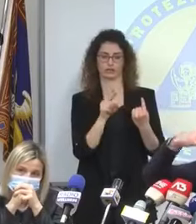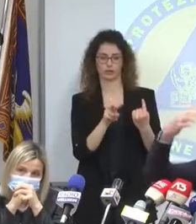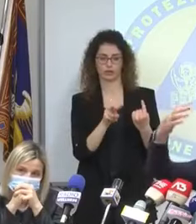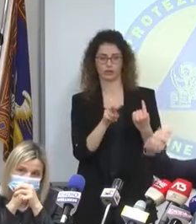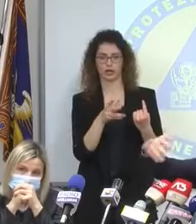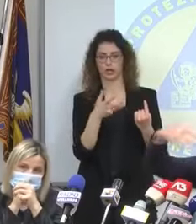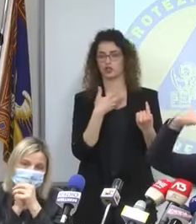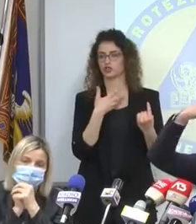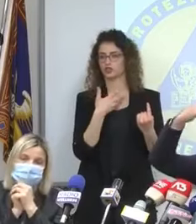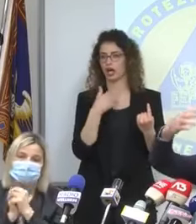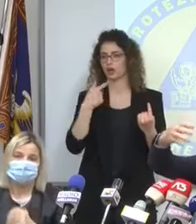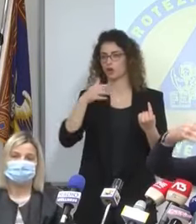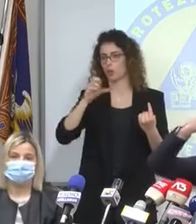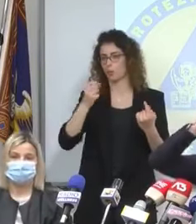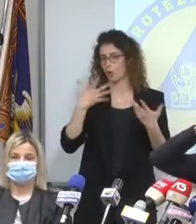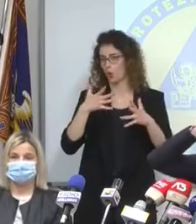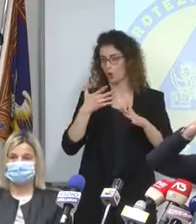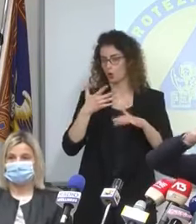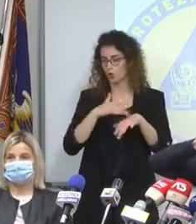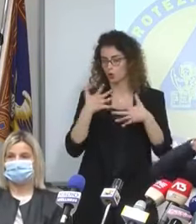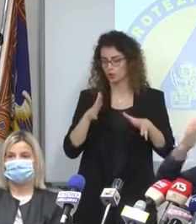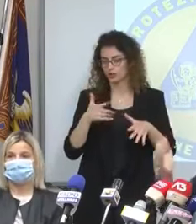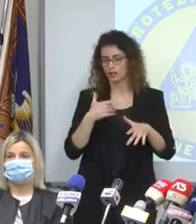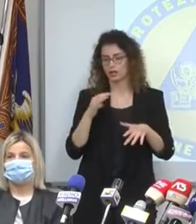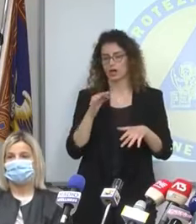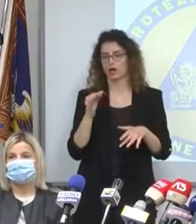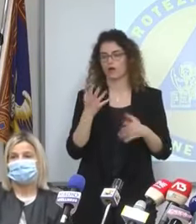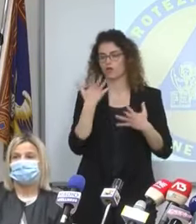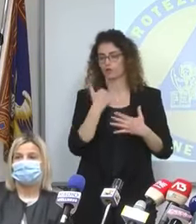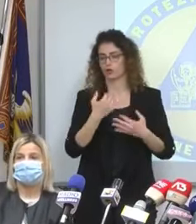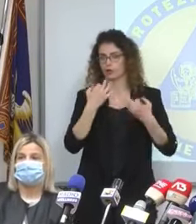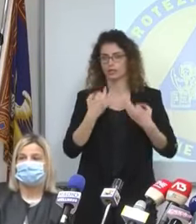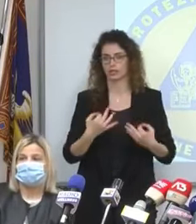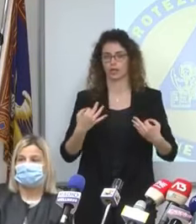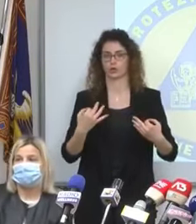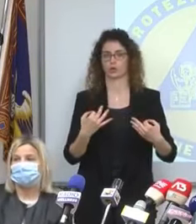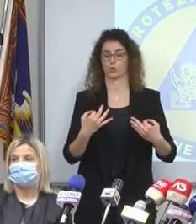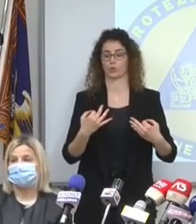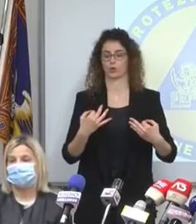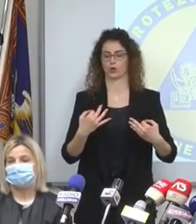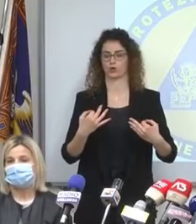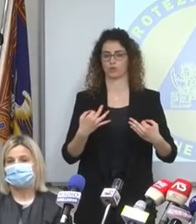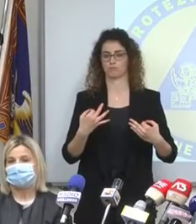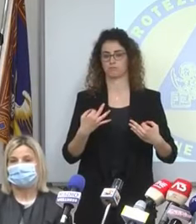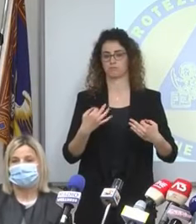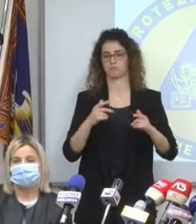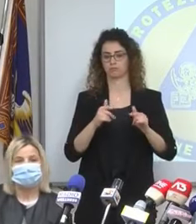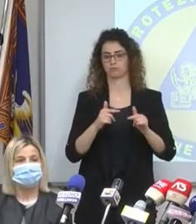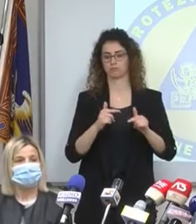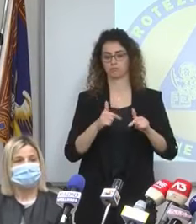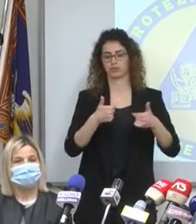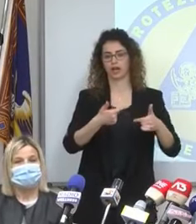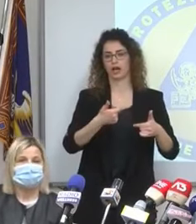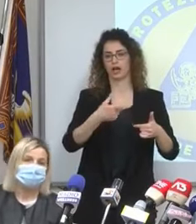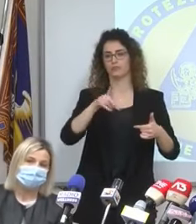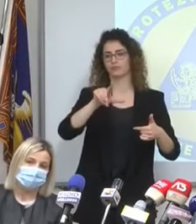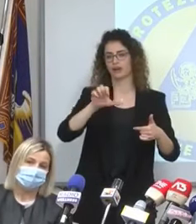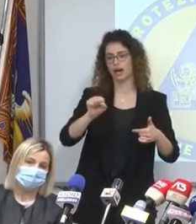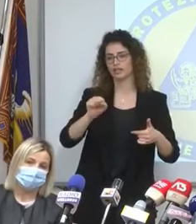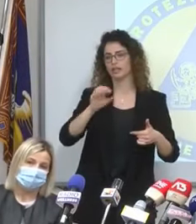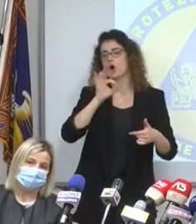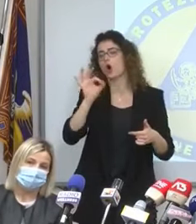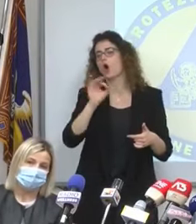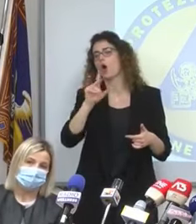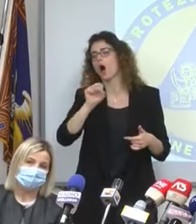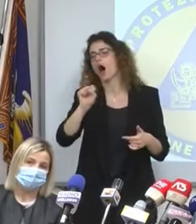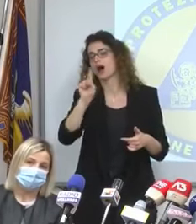avuto un progresso di trombosi, perché proprio per sicurezza voglio essere sicuro, ipersicuro, prescriva Pfizer o AstraZeneca